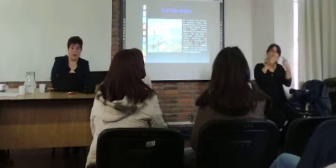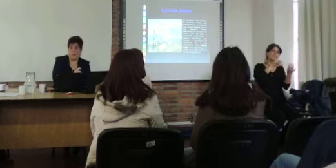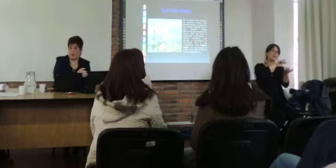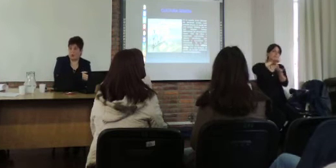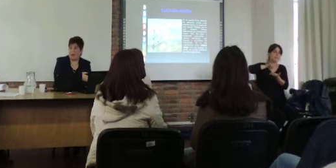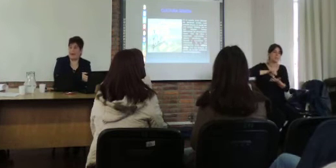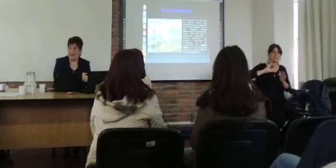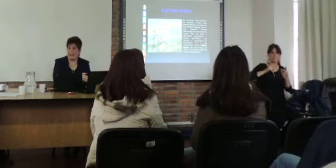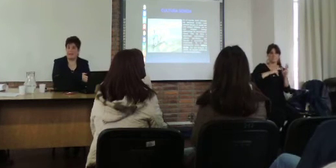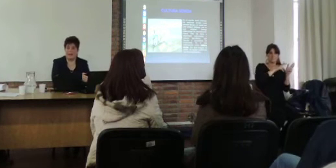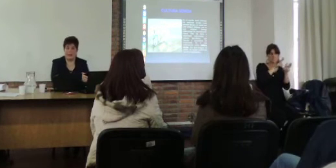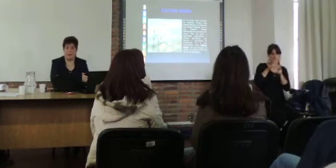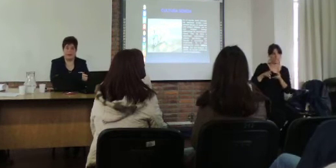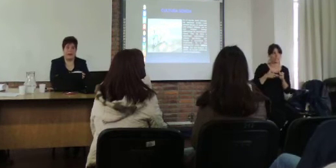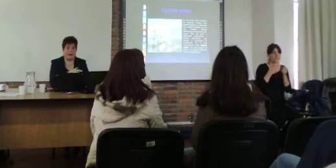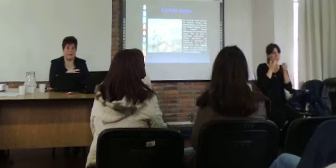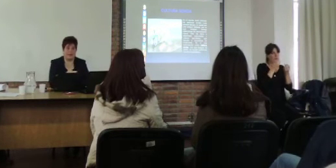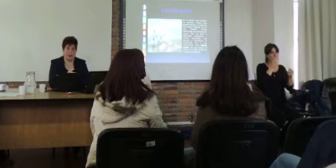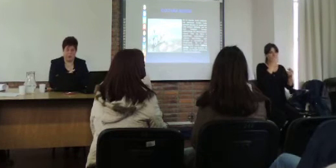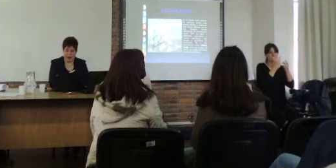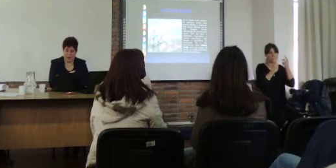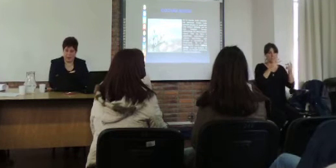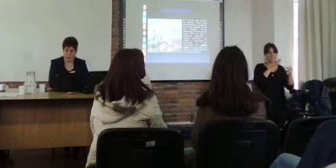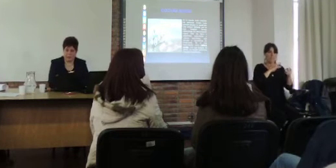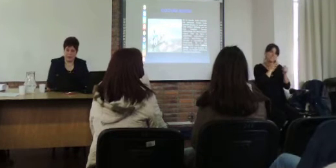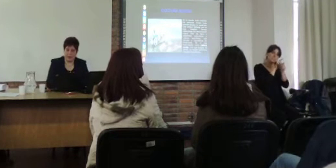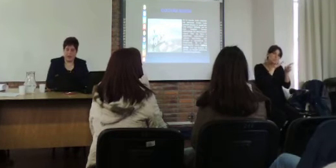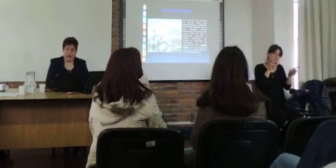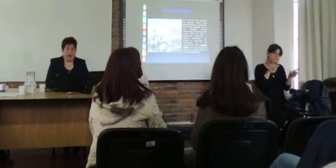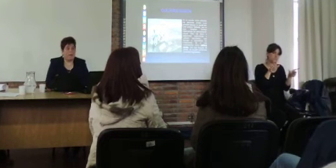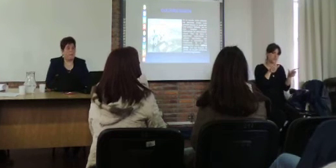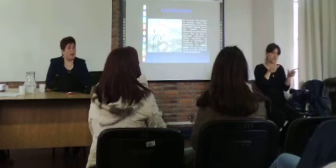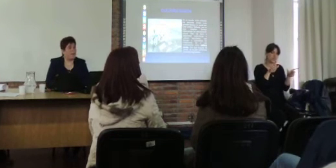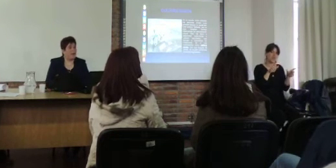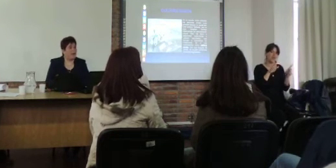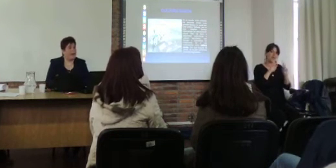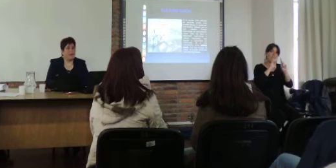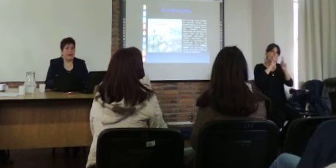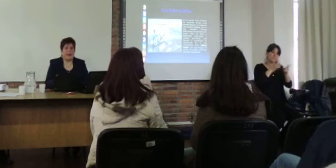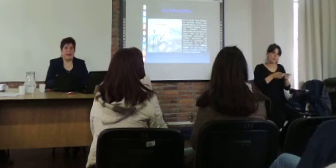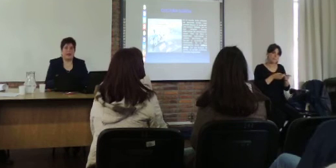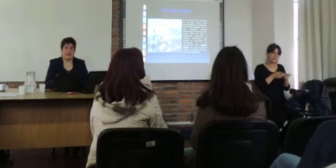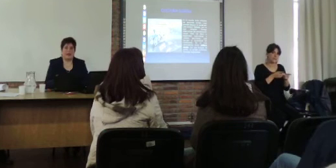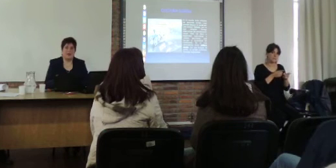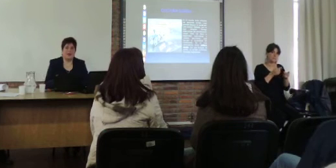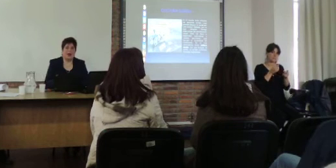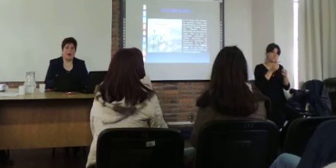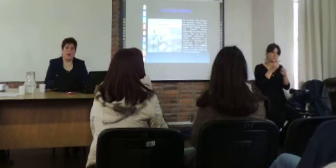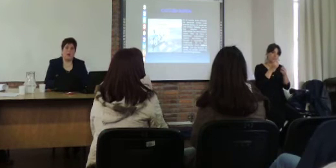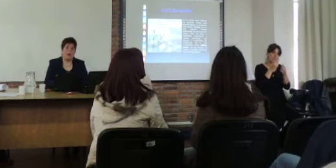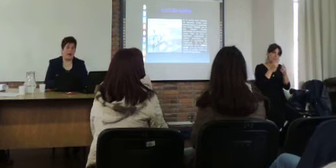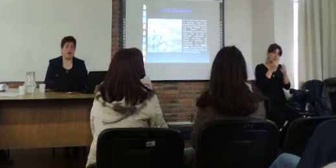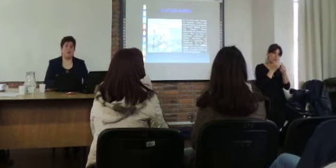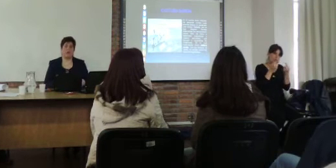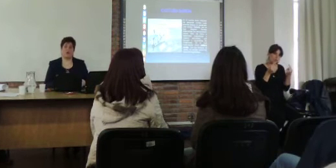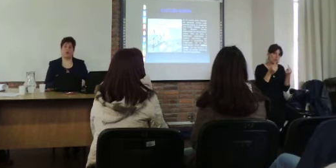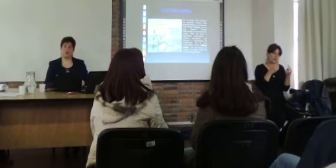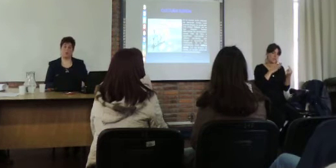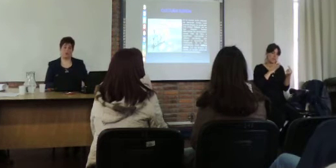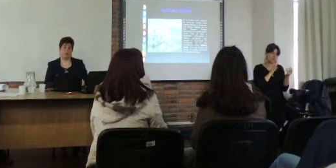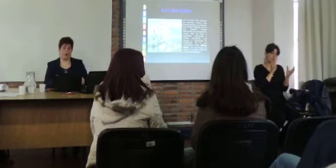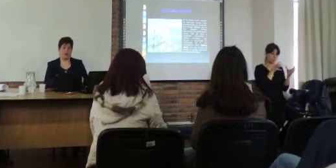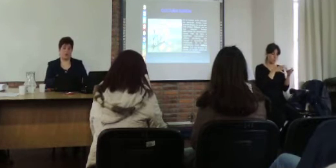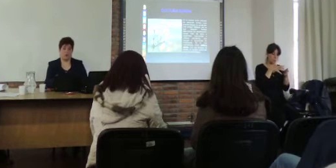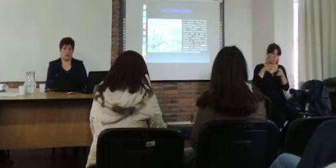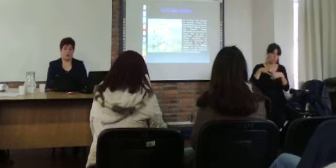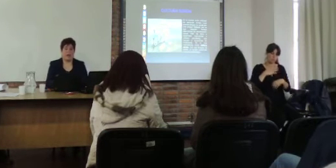Ya lo dijimos, por todas las variantes lingüísticas que atraviesan una lengua, ¿sí? Y por las peculiaridades que han tenido cada uno de esos